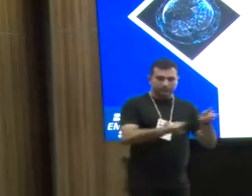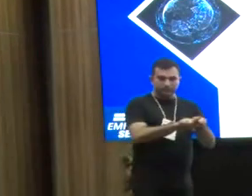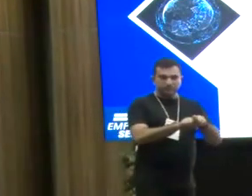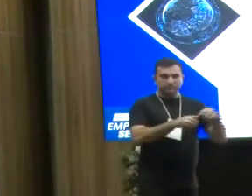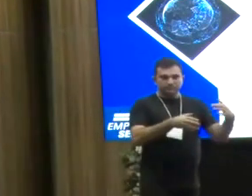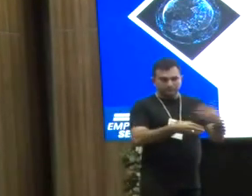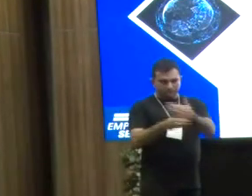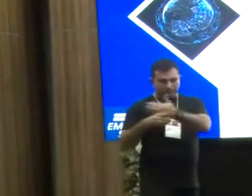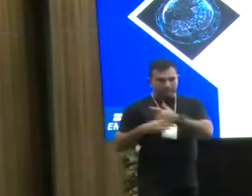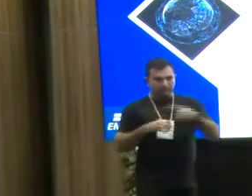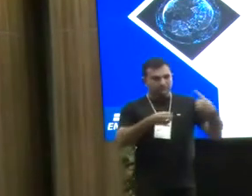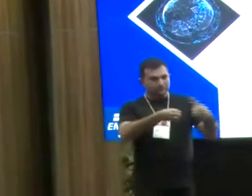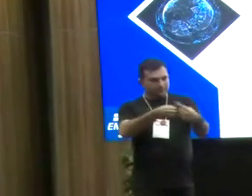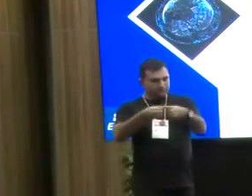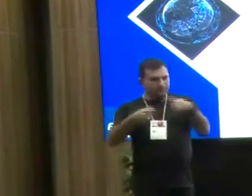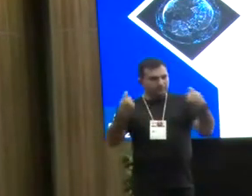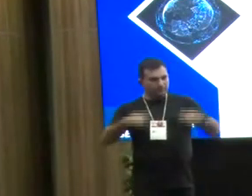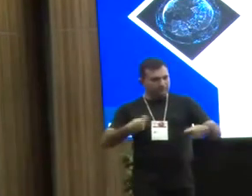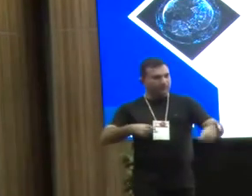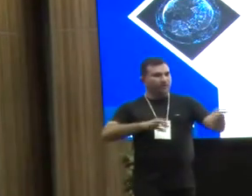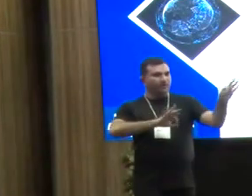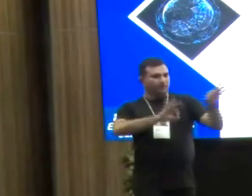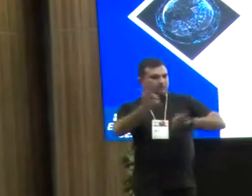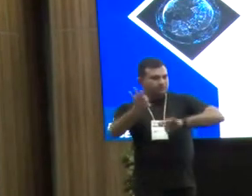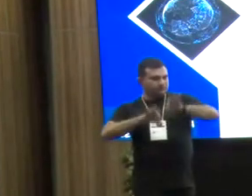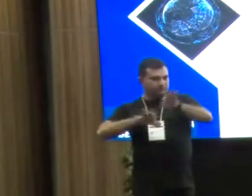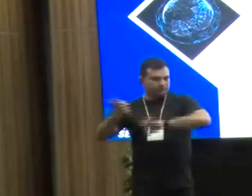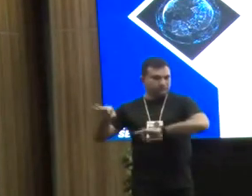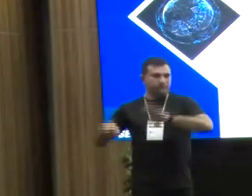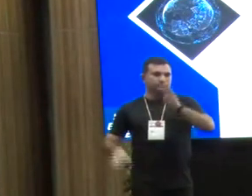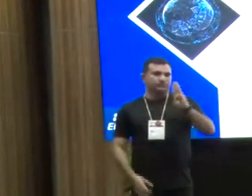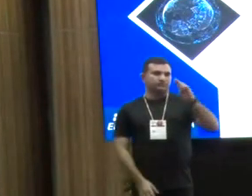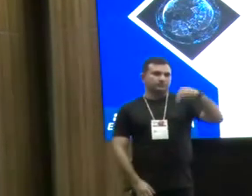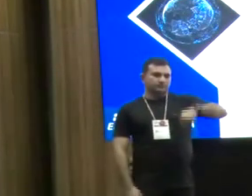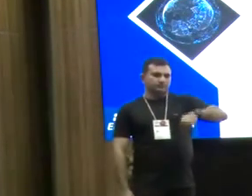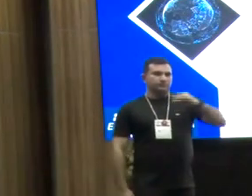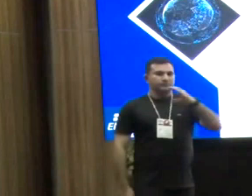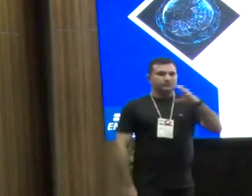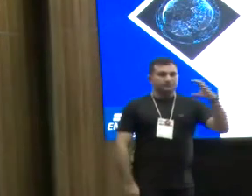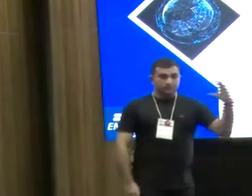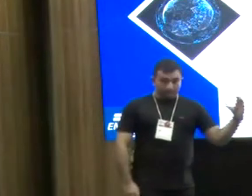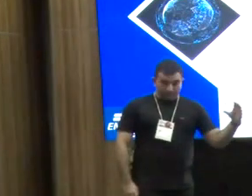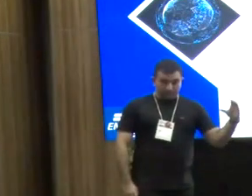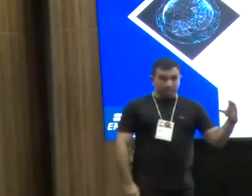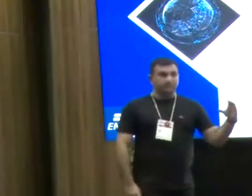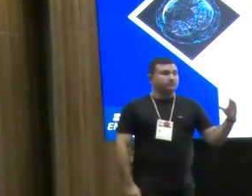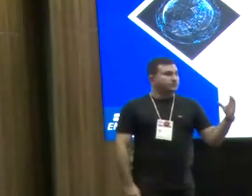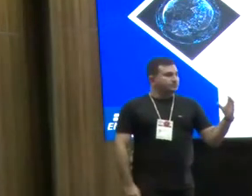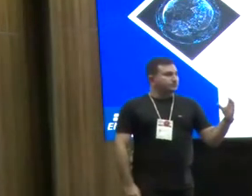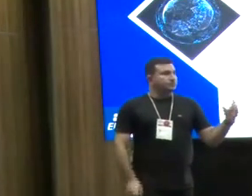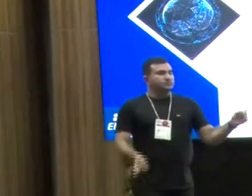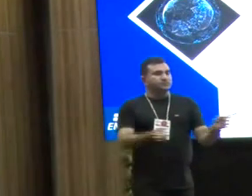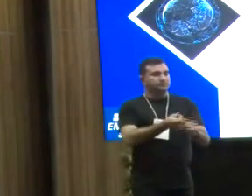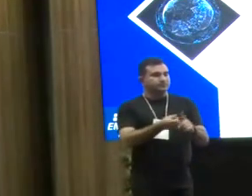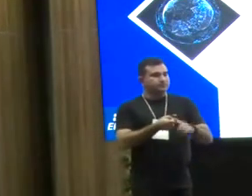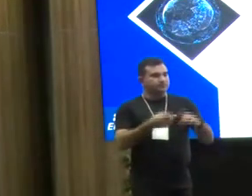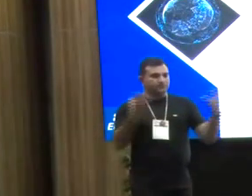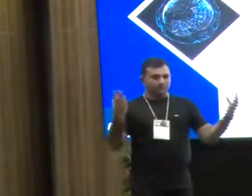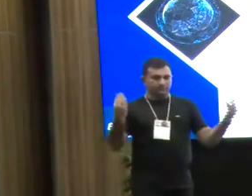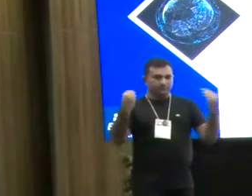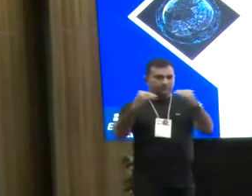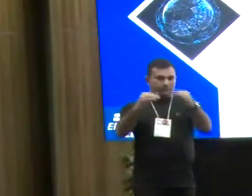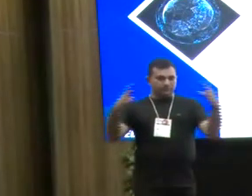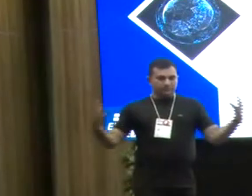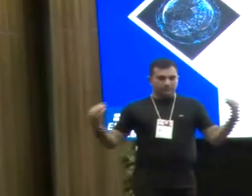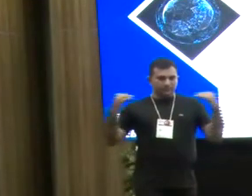municípios, elaborar uma base nacional comum curricular e